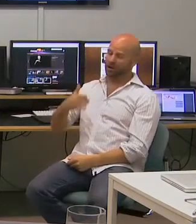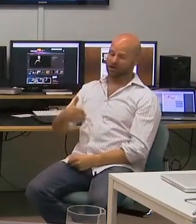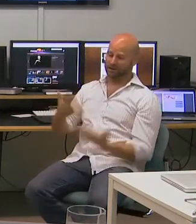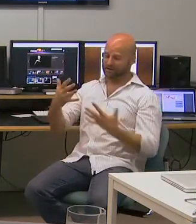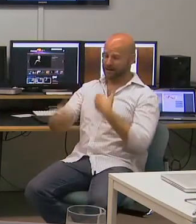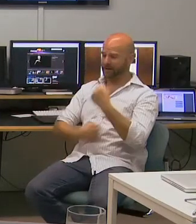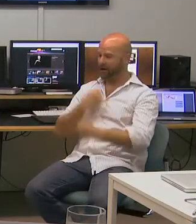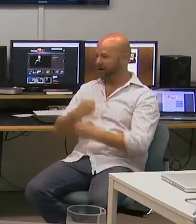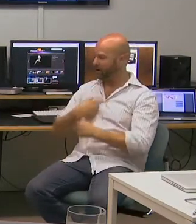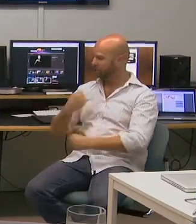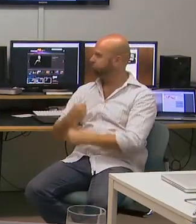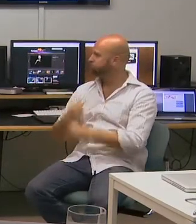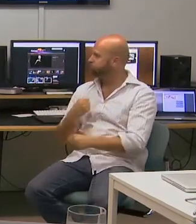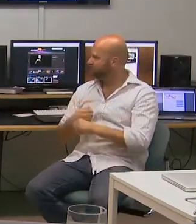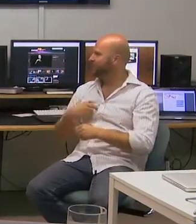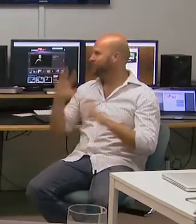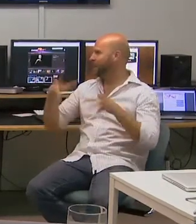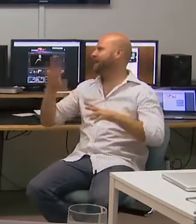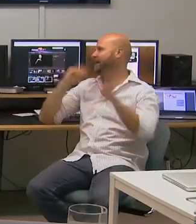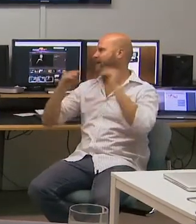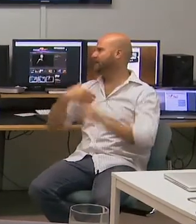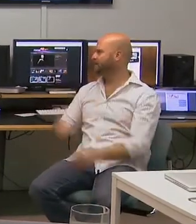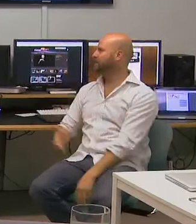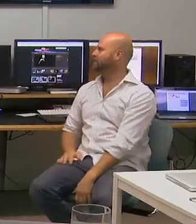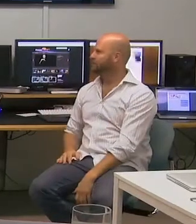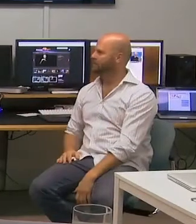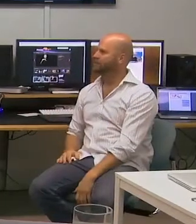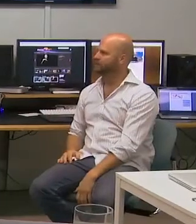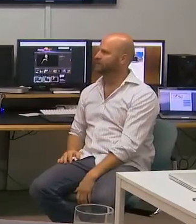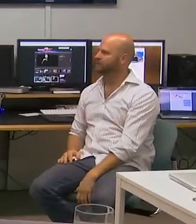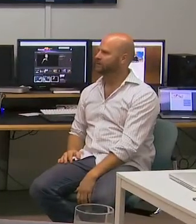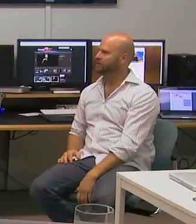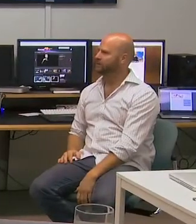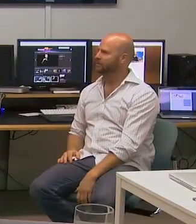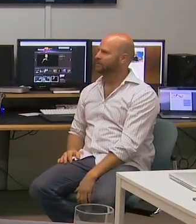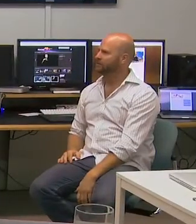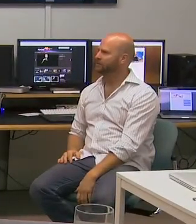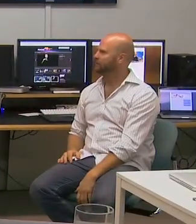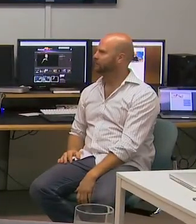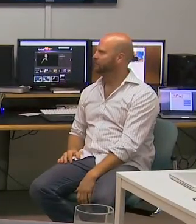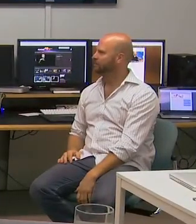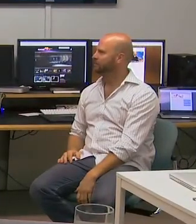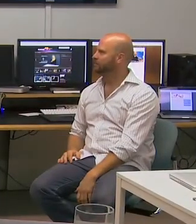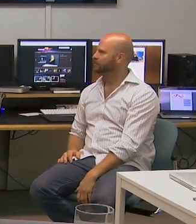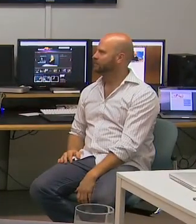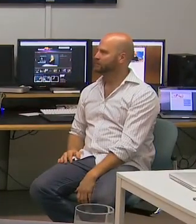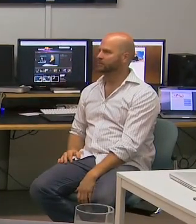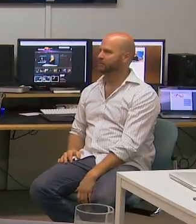von den Hörenden. Aber dank dem, dass ich wirklich auch 10 Jahre gearbeitet habe in der Hörendenwelt, habe ich auch viel Erfahrung